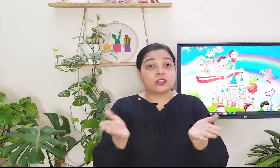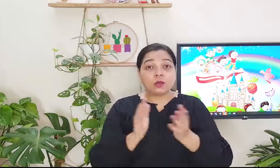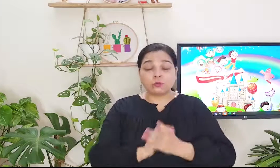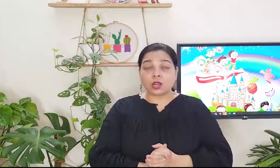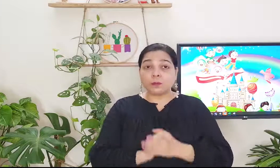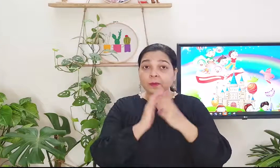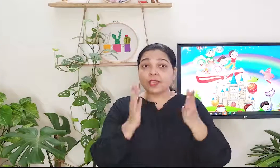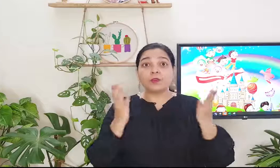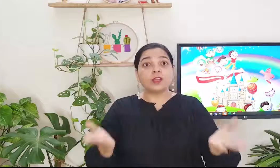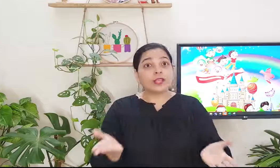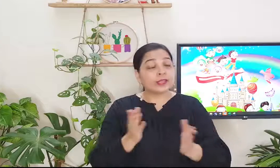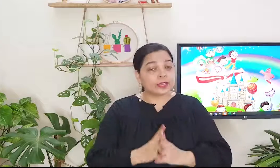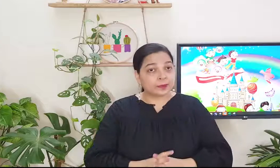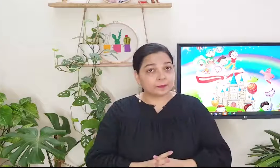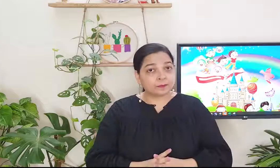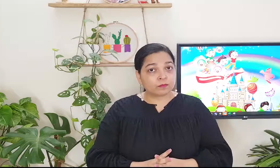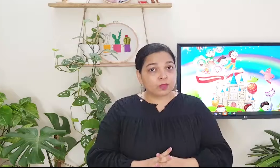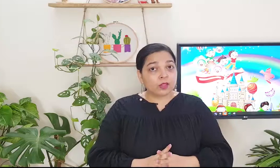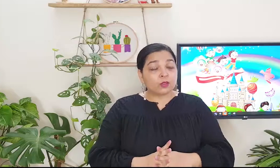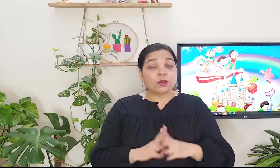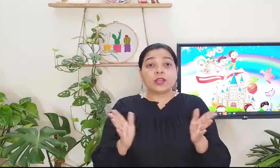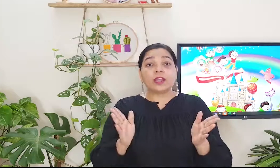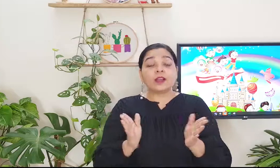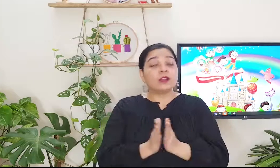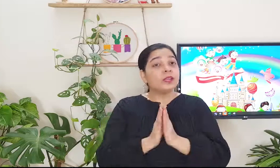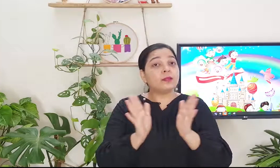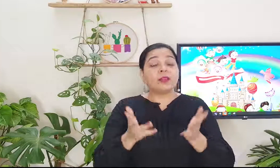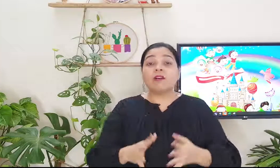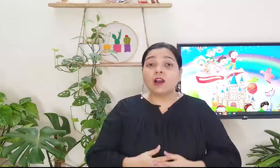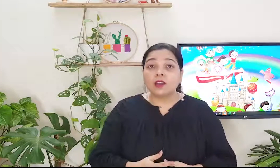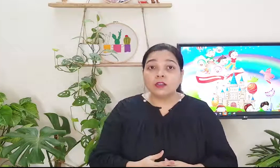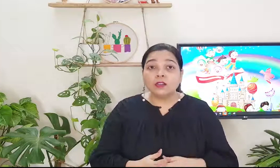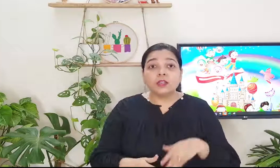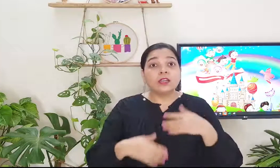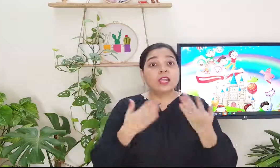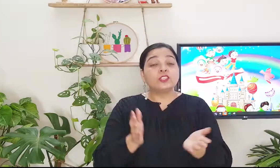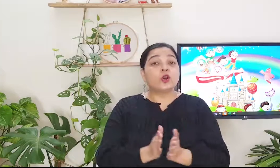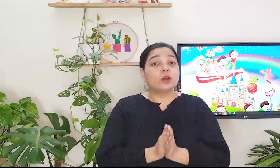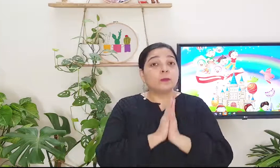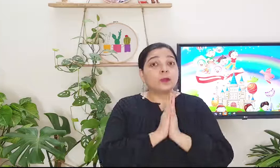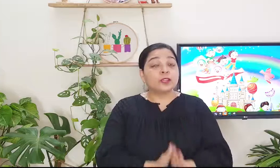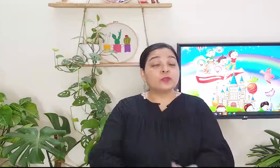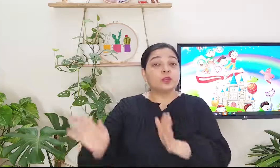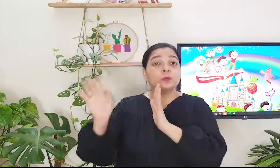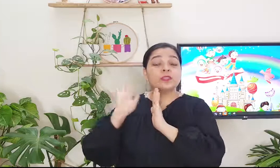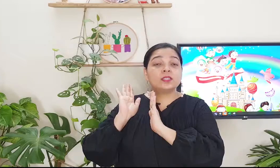যাও, আর জানো জোনা কি বলেছিল করেছিল, জোনা বলে না আমি সেখানে যাব না, আমি প্রভুর উপস্থিতি